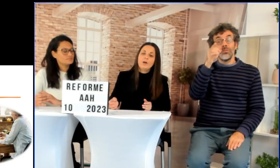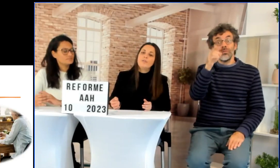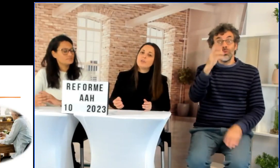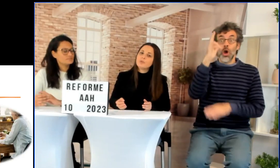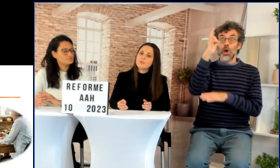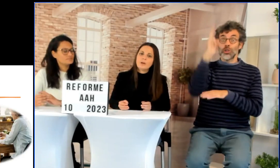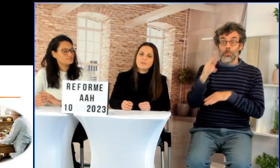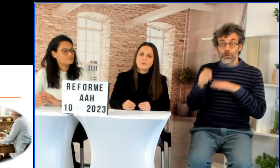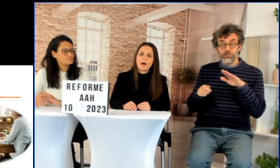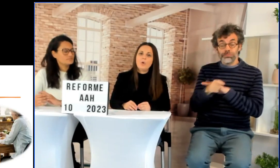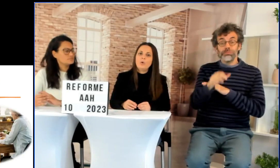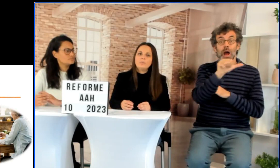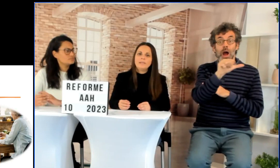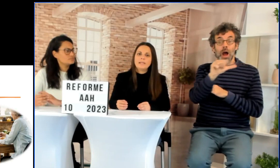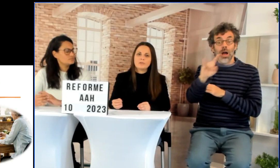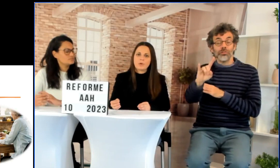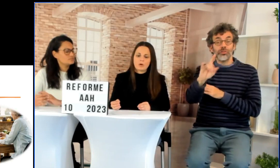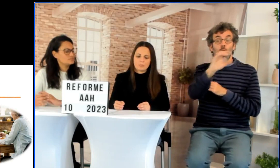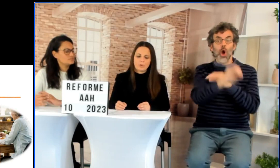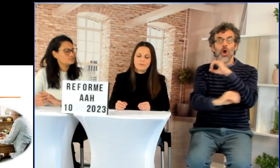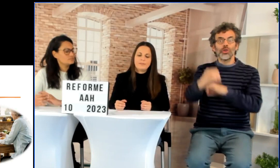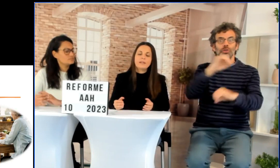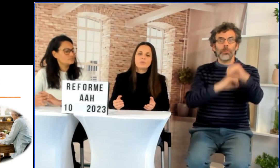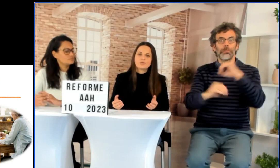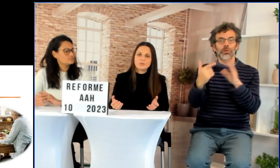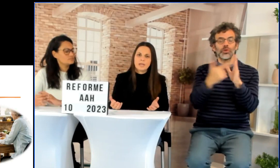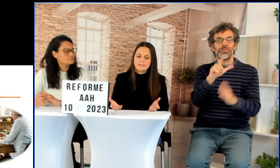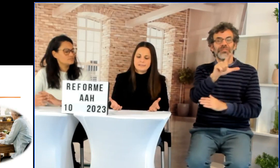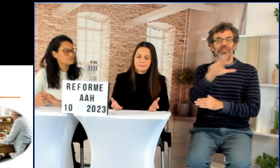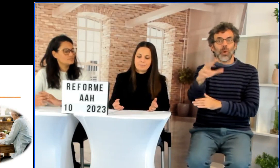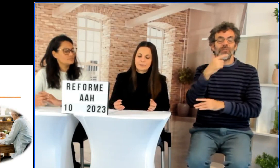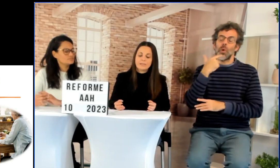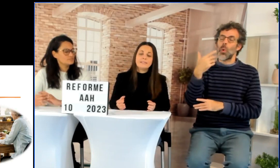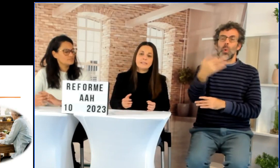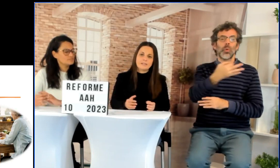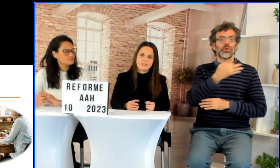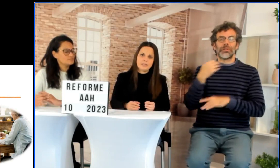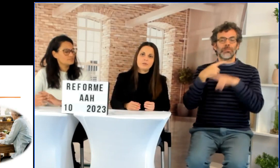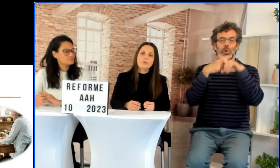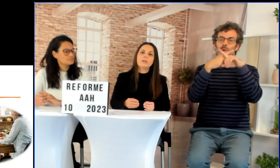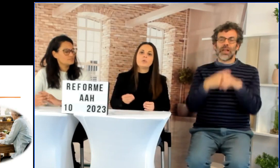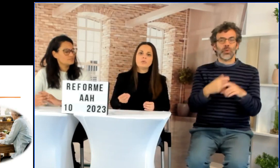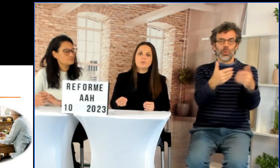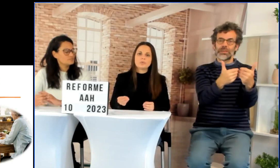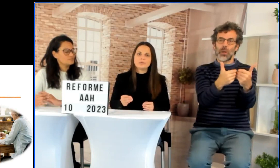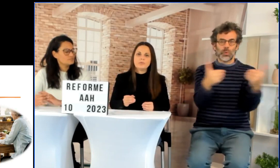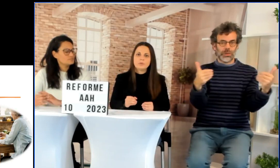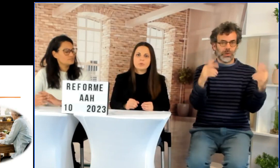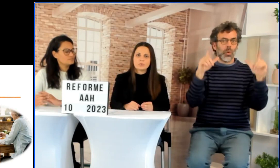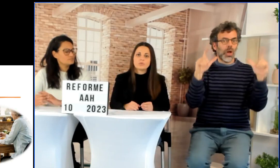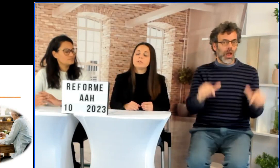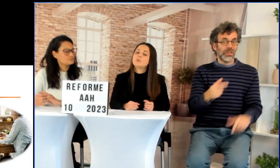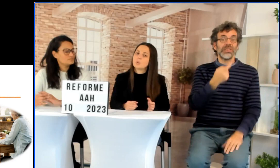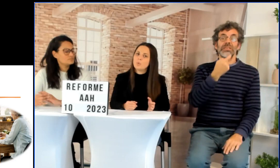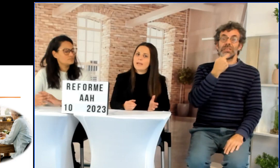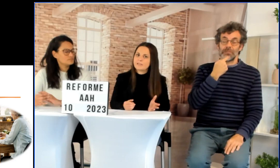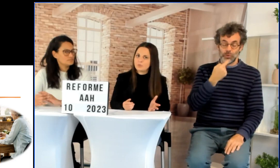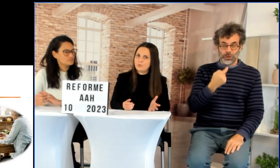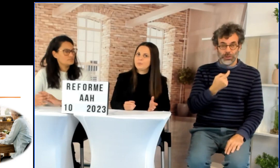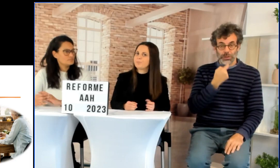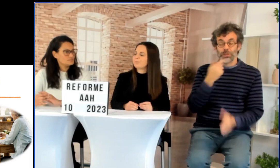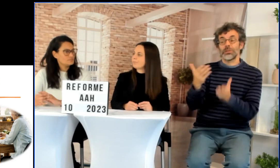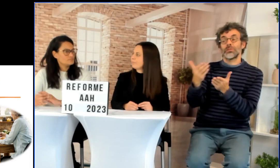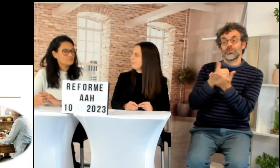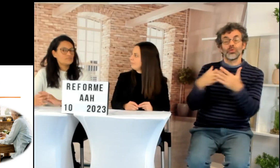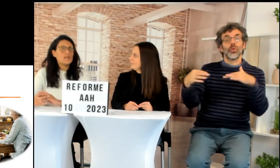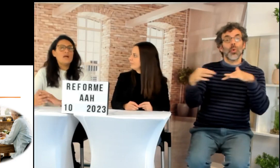2023, votre droit sera obligatoirement déconjugalisé, c'est-à-dire que les ressources de votre conjoint seront